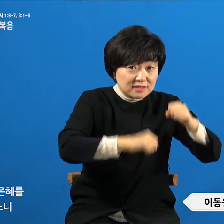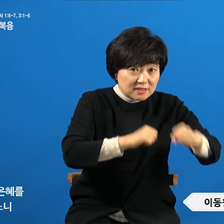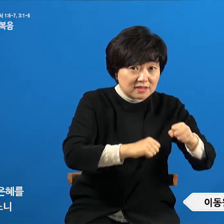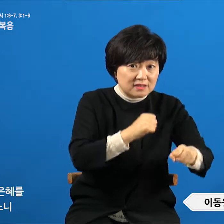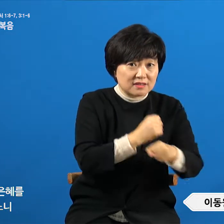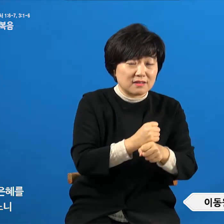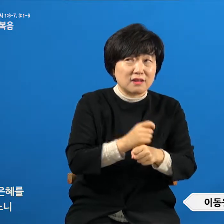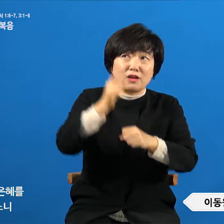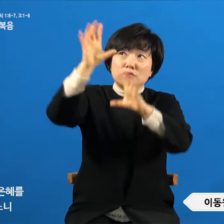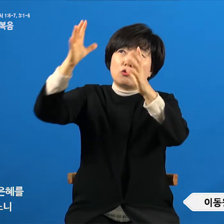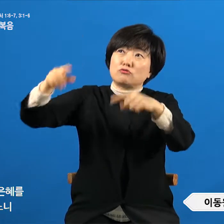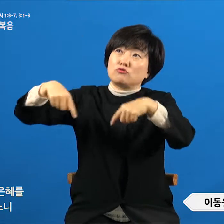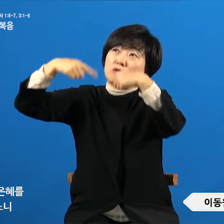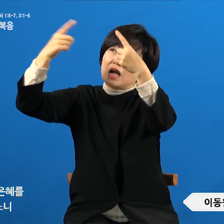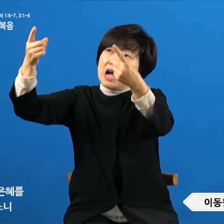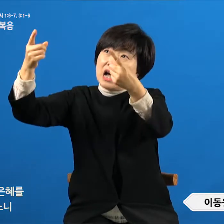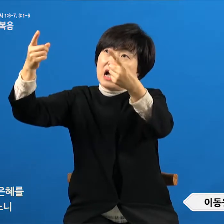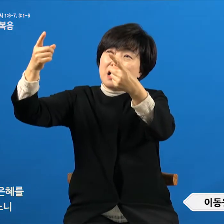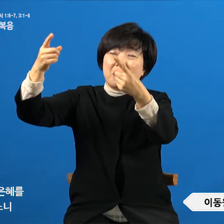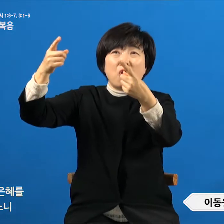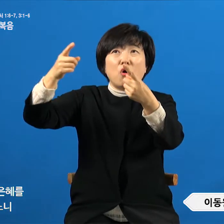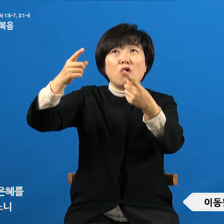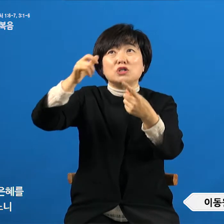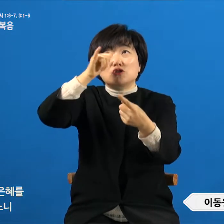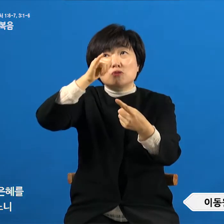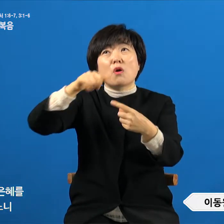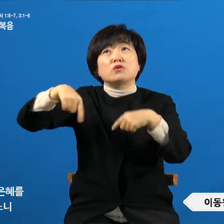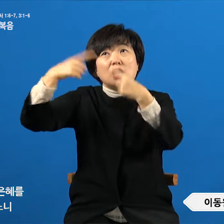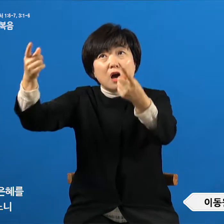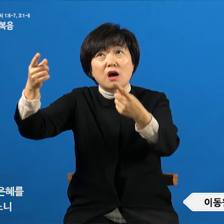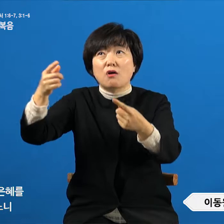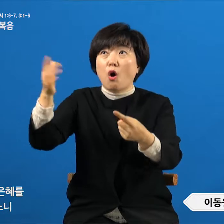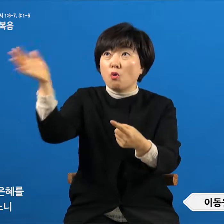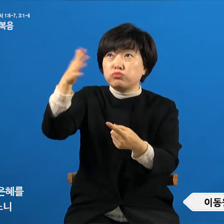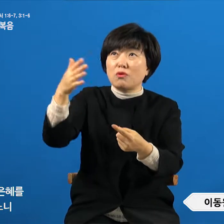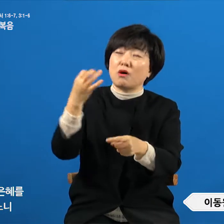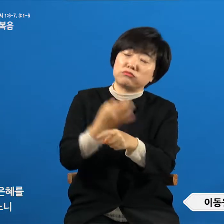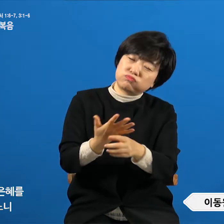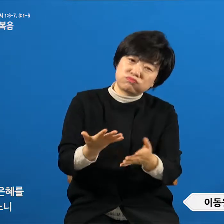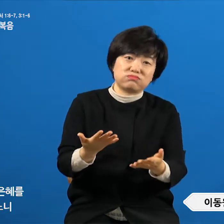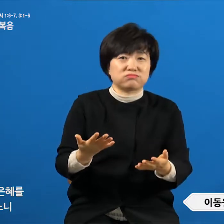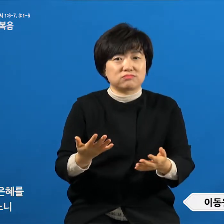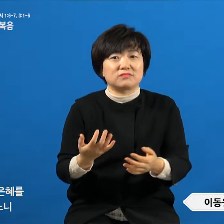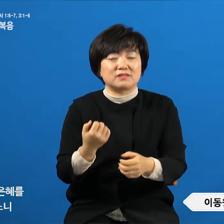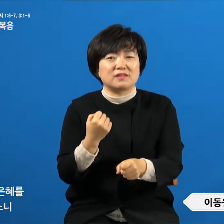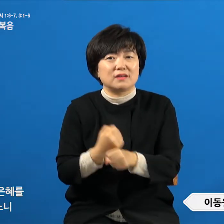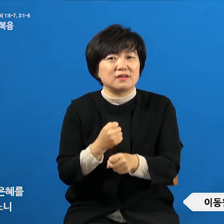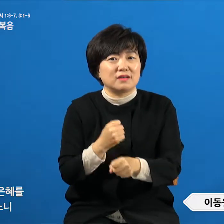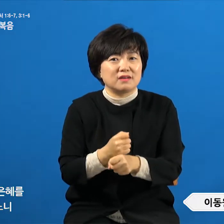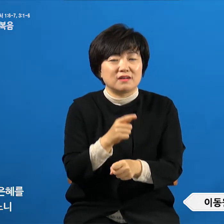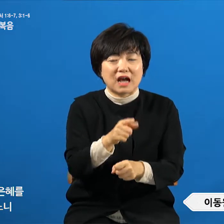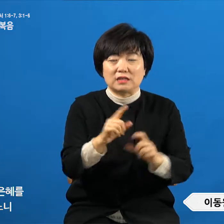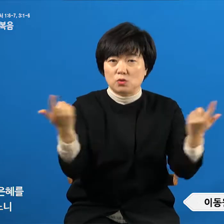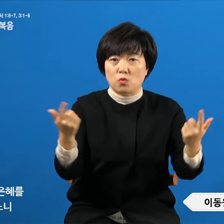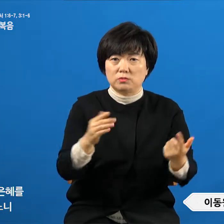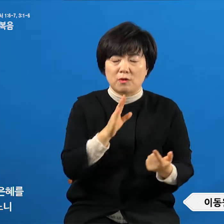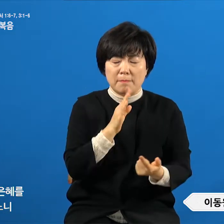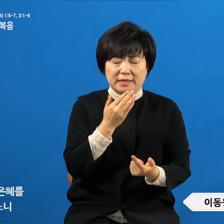천국 있으면 가고 없으면 할 수 없고, 난 그게 기독교의 전부인 줄 알았는데 그게 아니로구나. 저에게 깨우쳐준